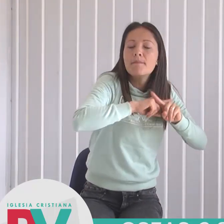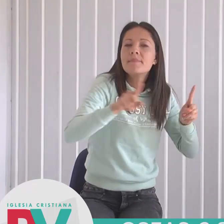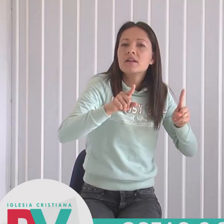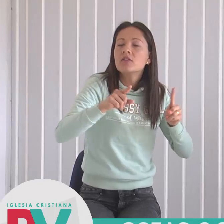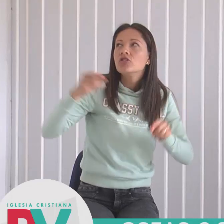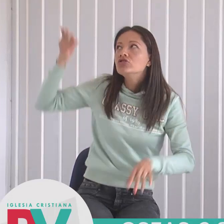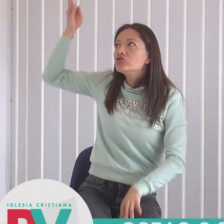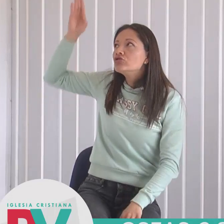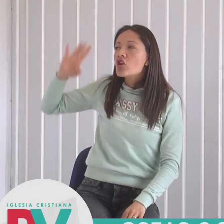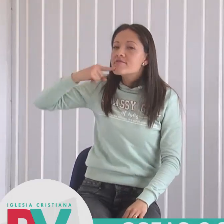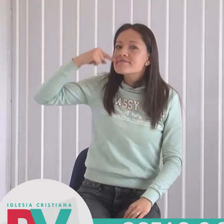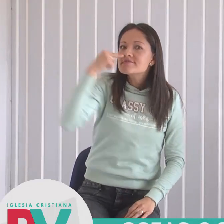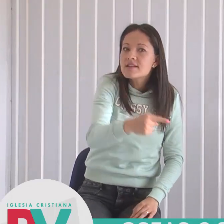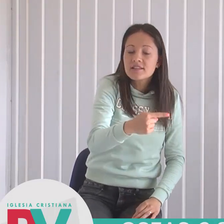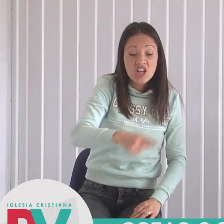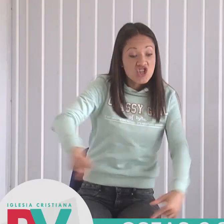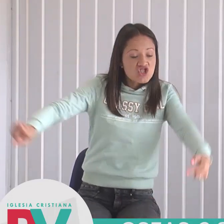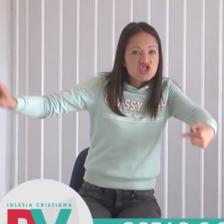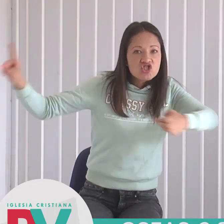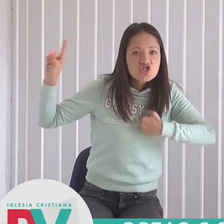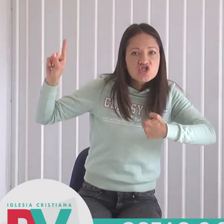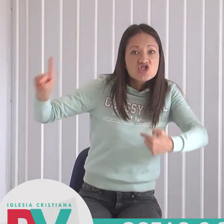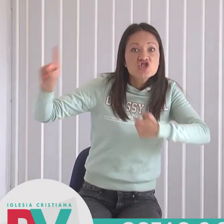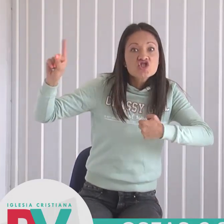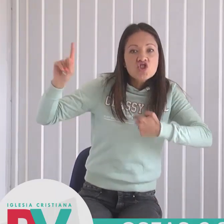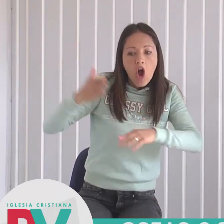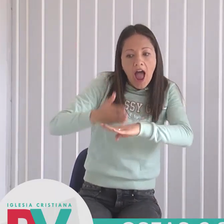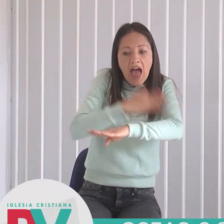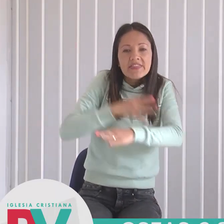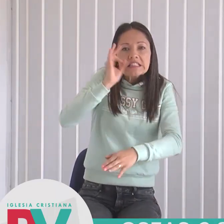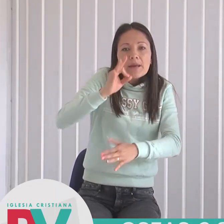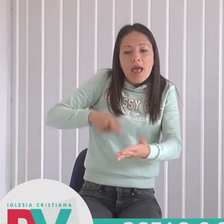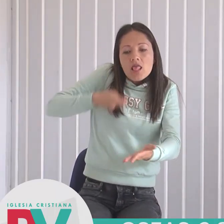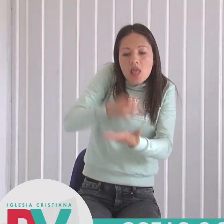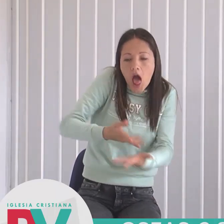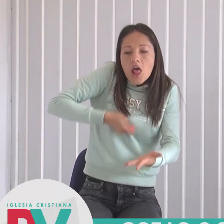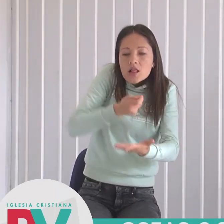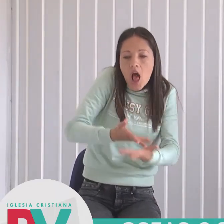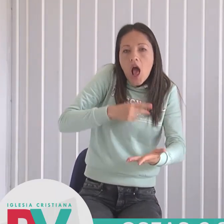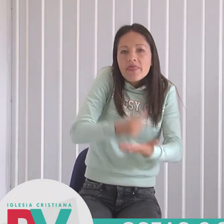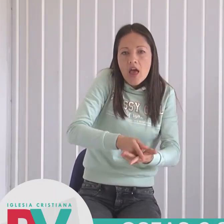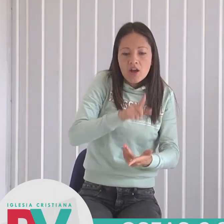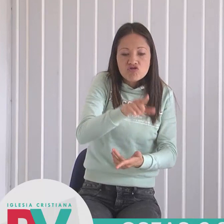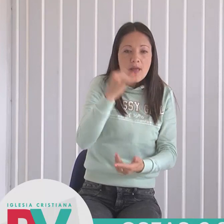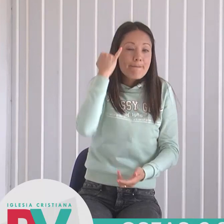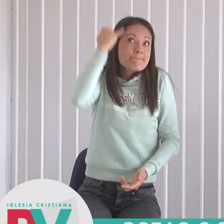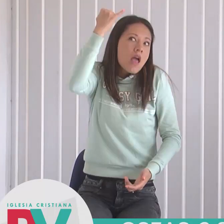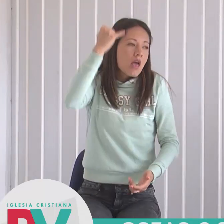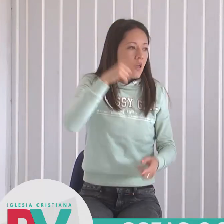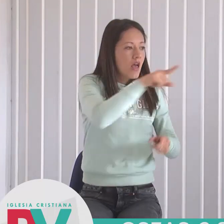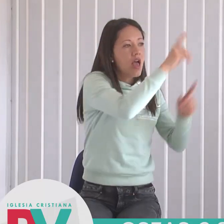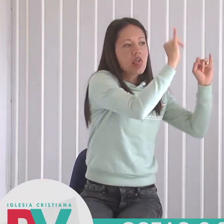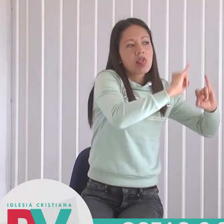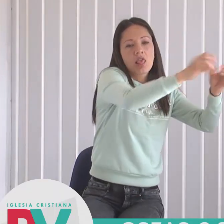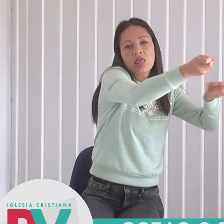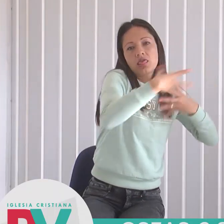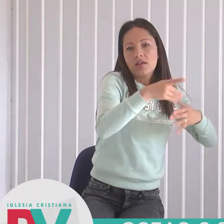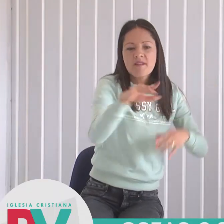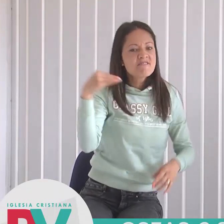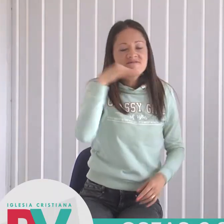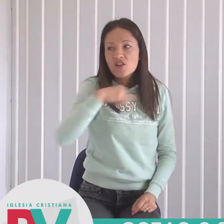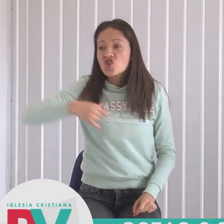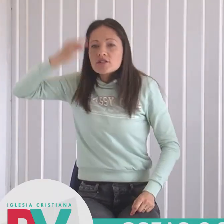que Dios le está diciendo ahora? Yo soy el que siempre le he proveído todo. Yo soy la que siempre la